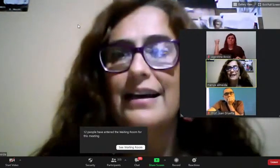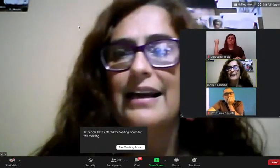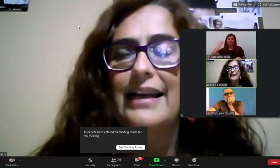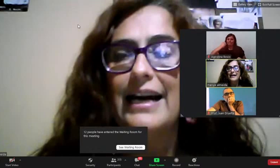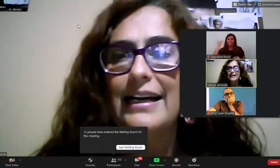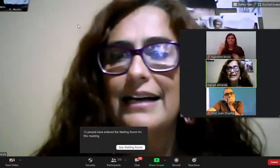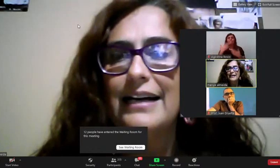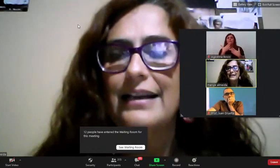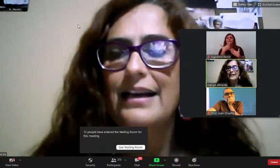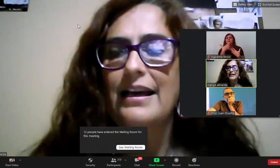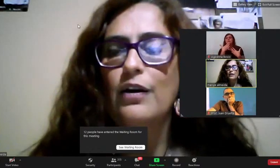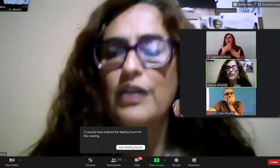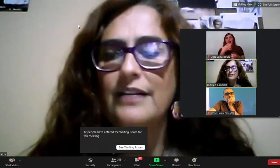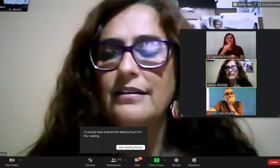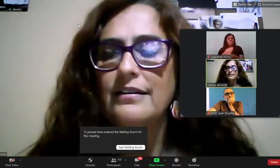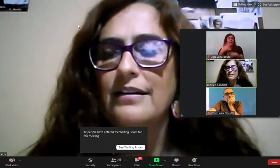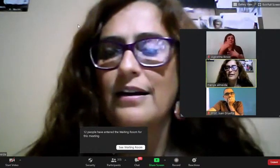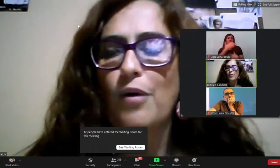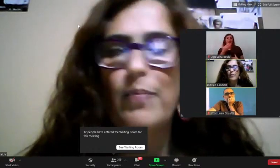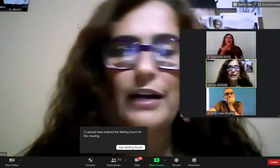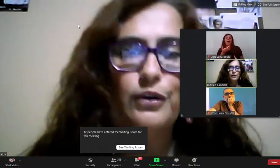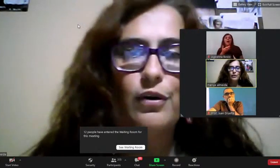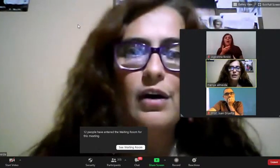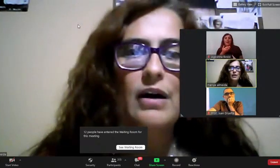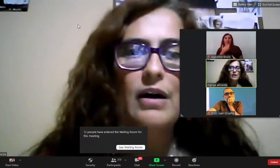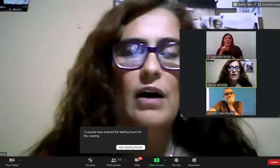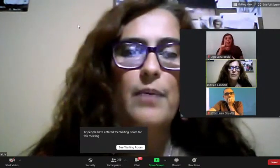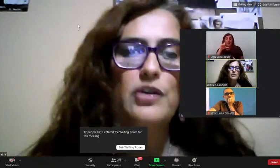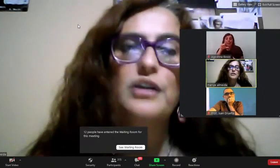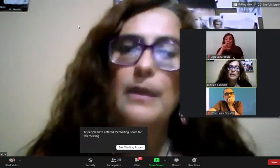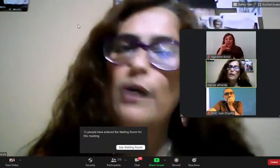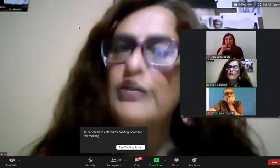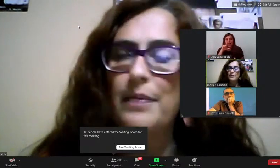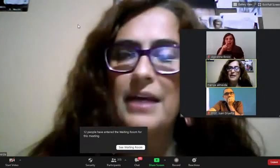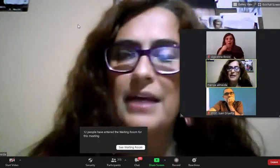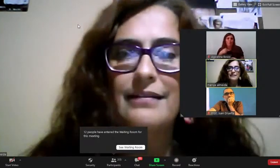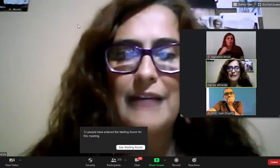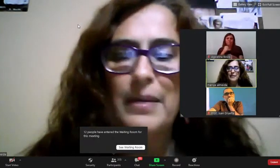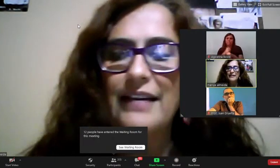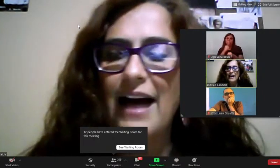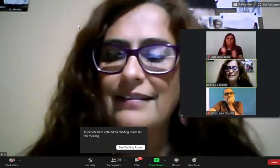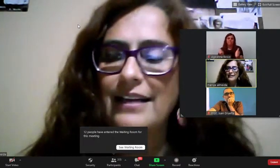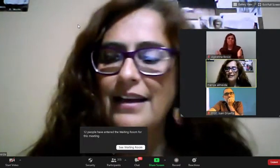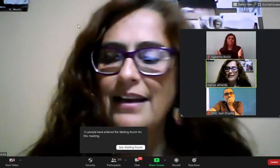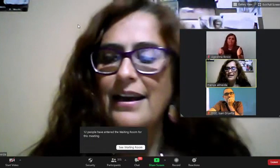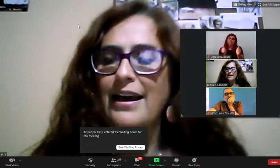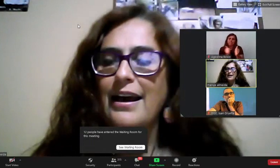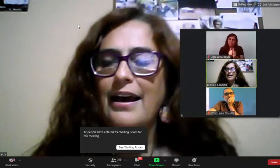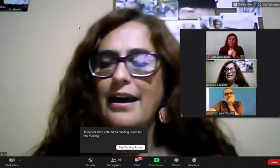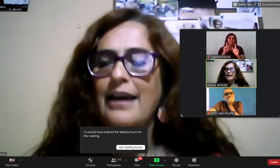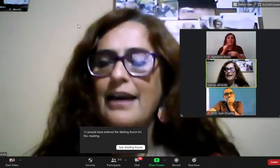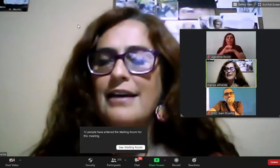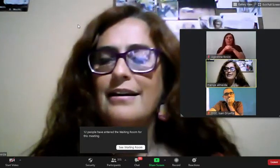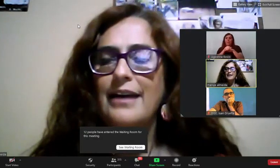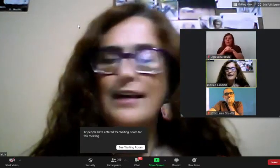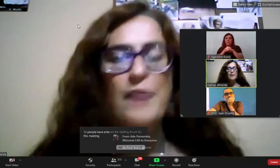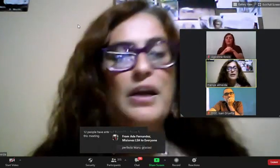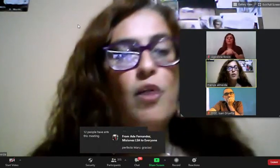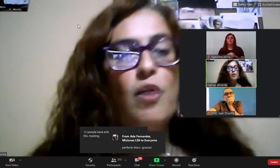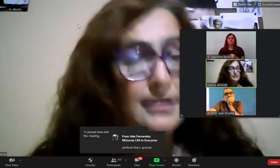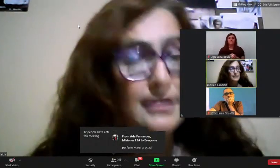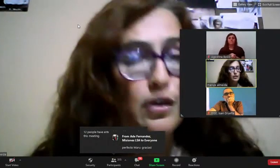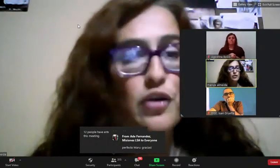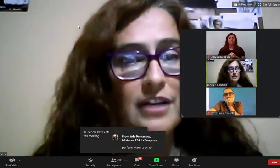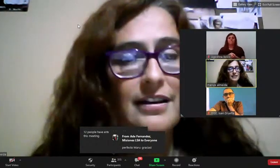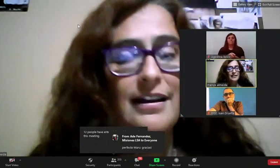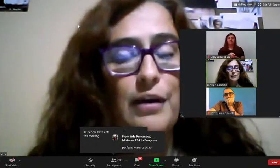especialmente a Liliana, con quien comparto espacios de trabajo y también de amistad, y también